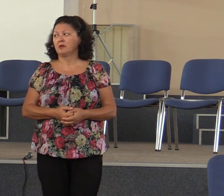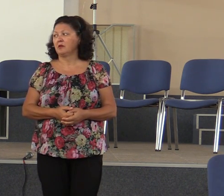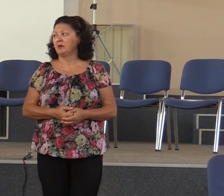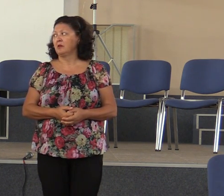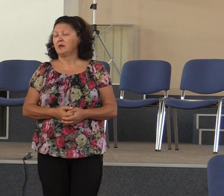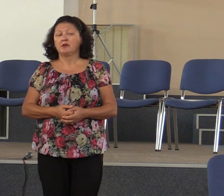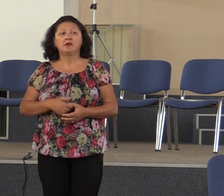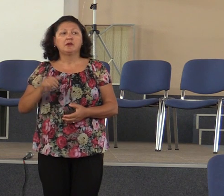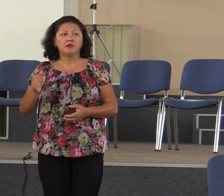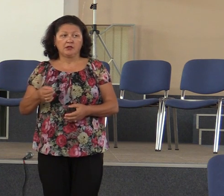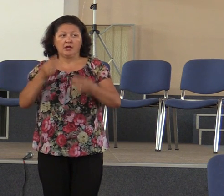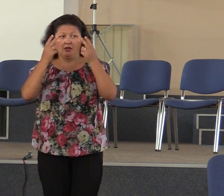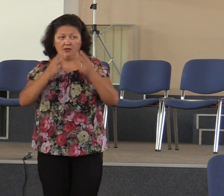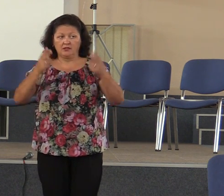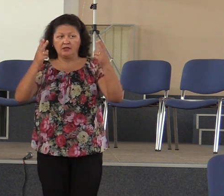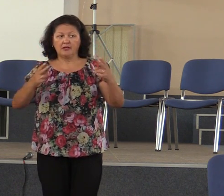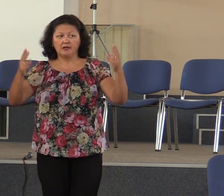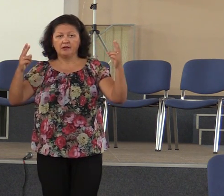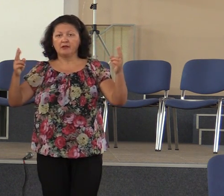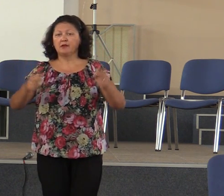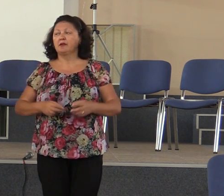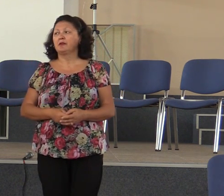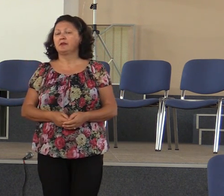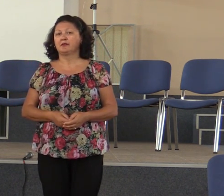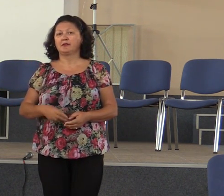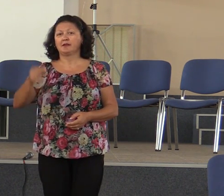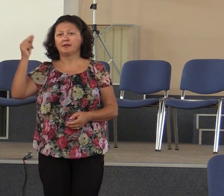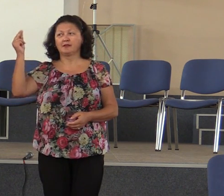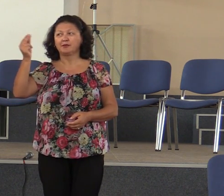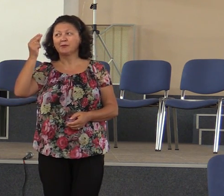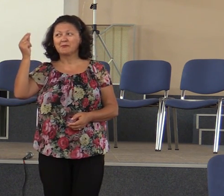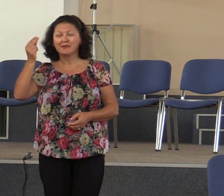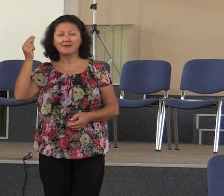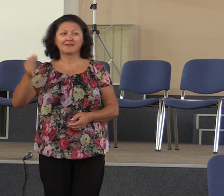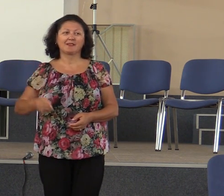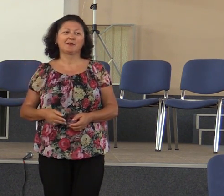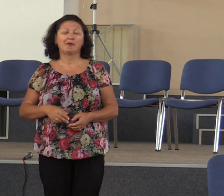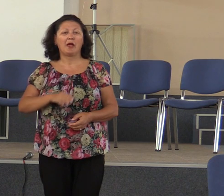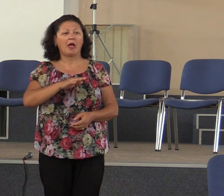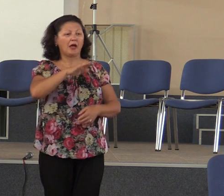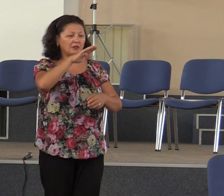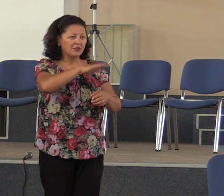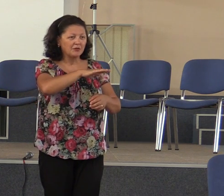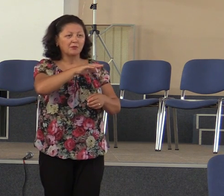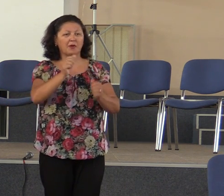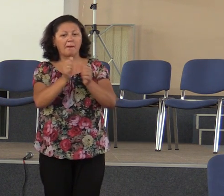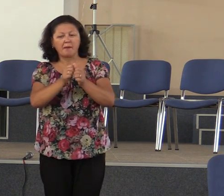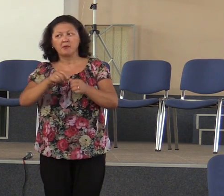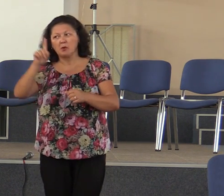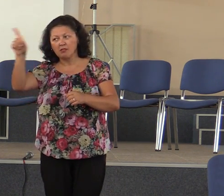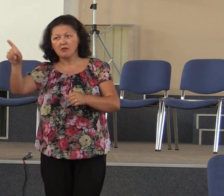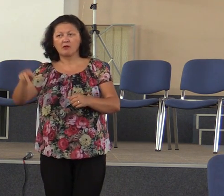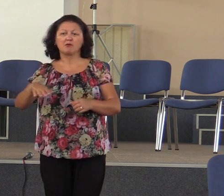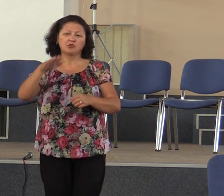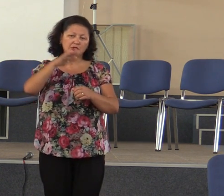Și asta are valoare. Pentru că Dumnezeu și asupra pământului tău și asupra pământului meu s-a plecat.